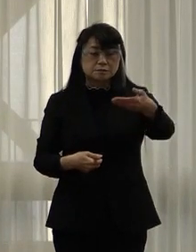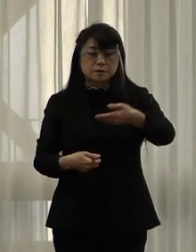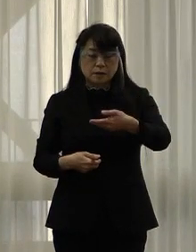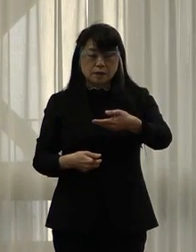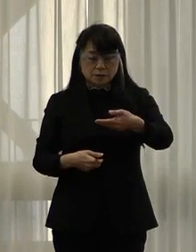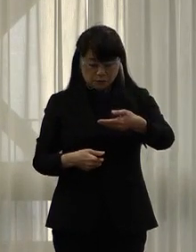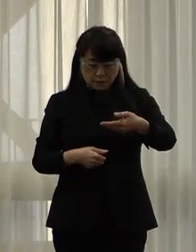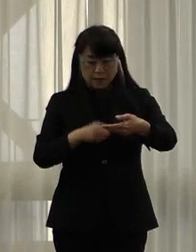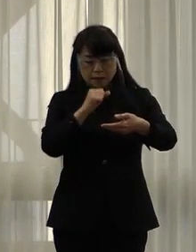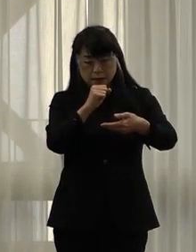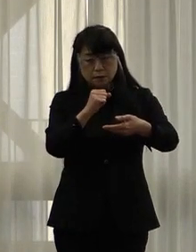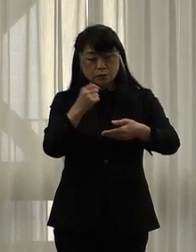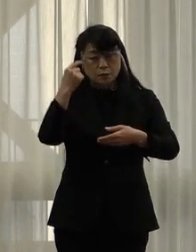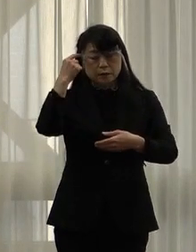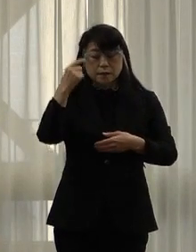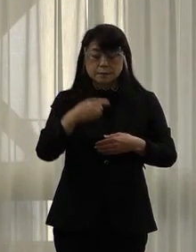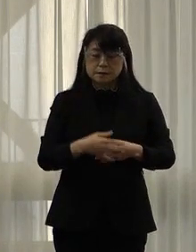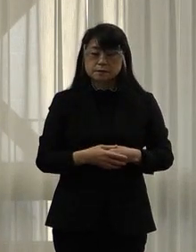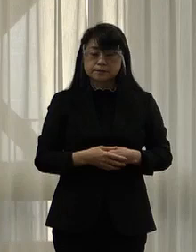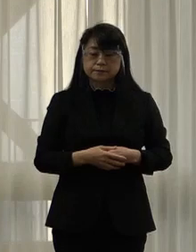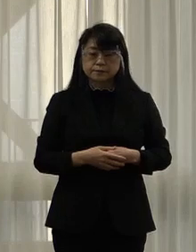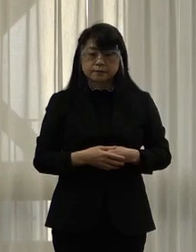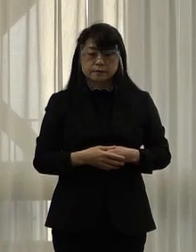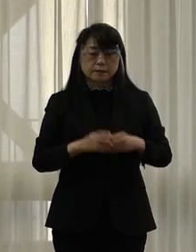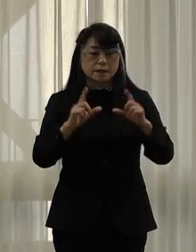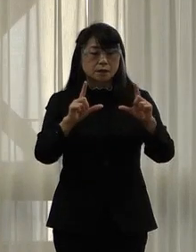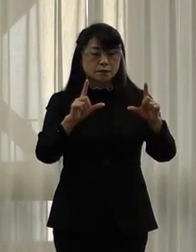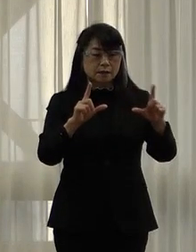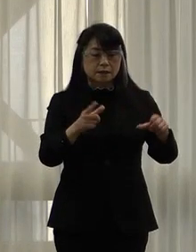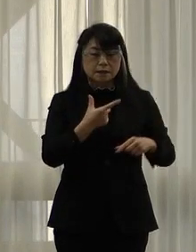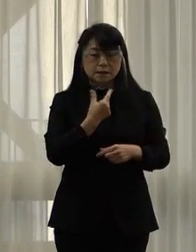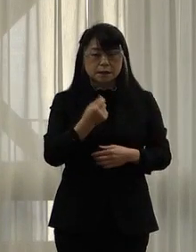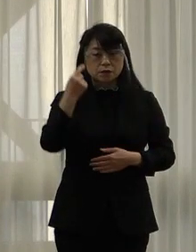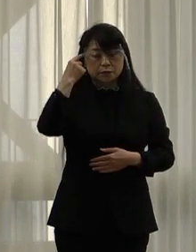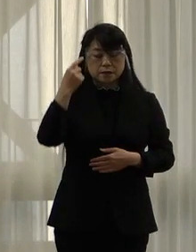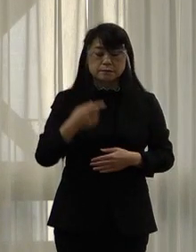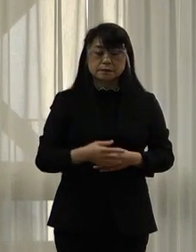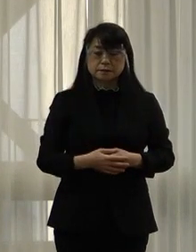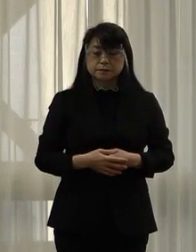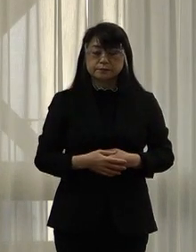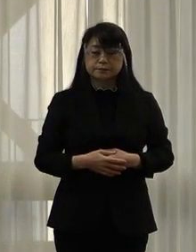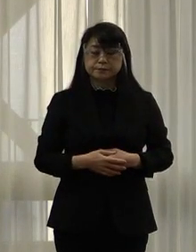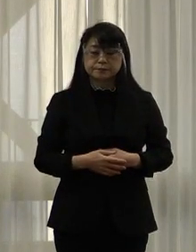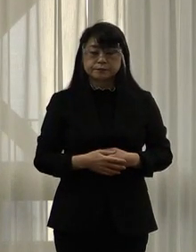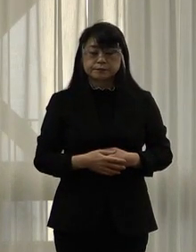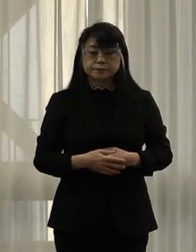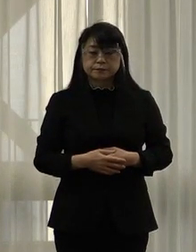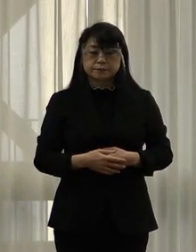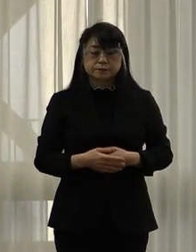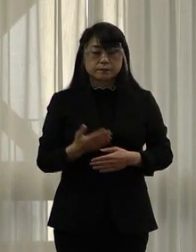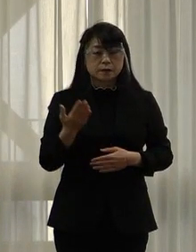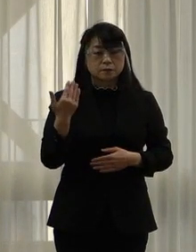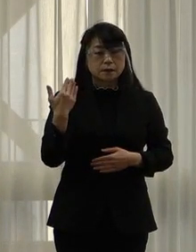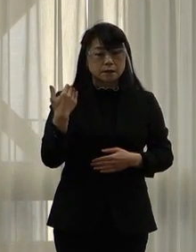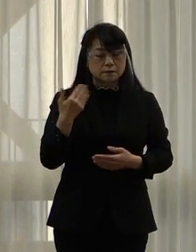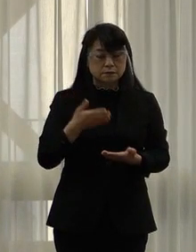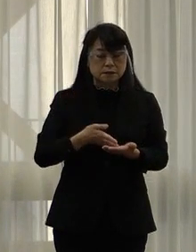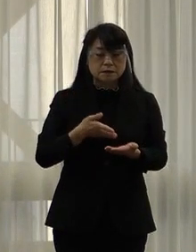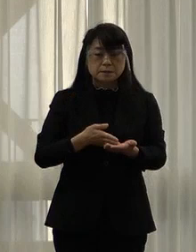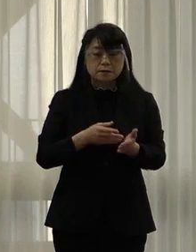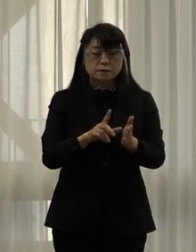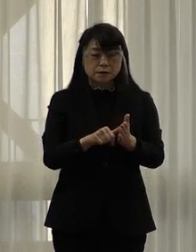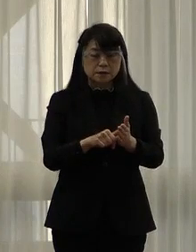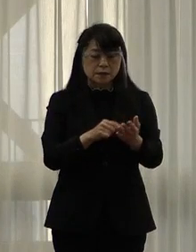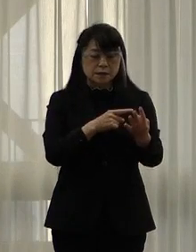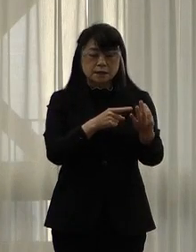迎でありまして、またそれにお答えもしていきたいというふうに考えています。先般の説明の中でい